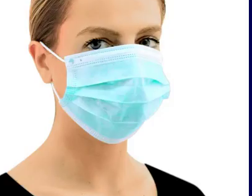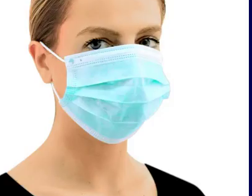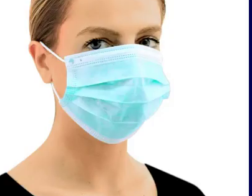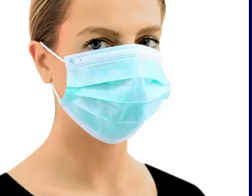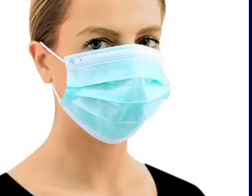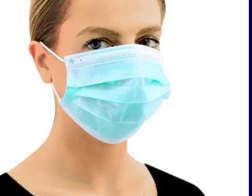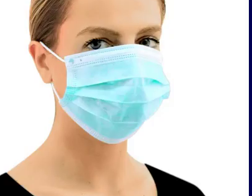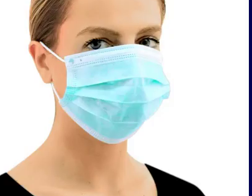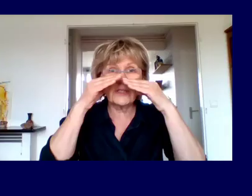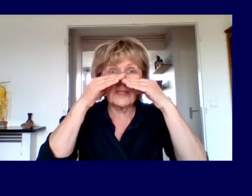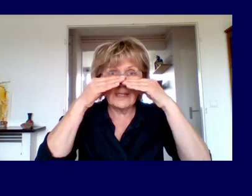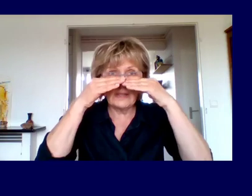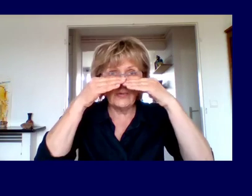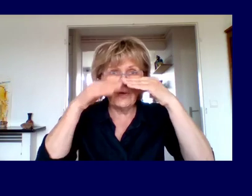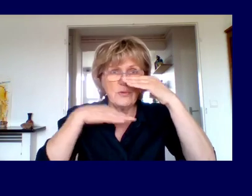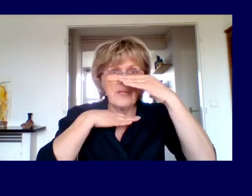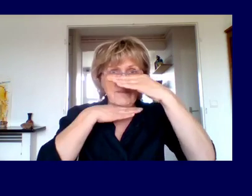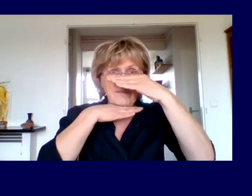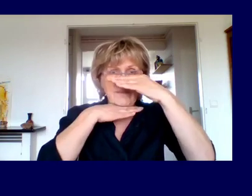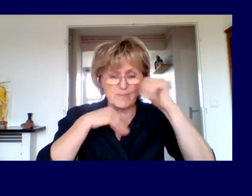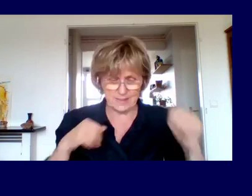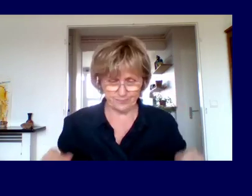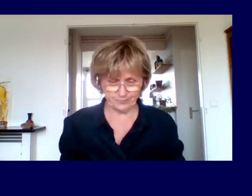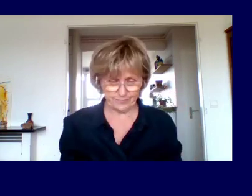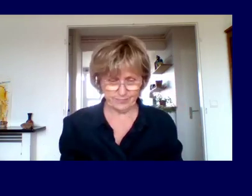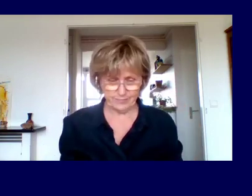masque devant la bouche et devant le nez comme ça